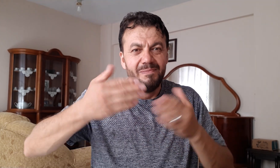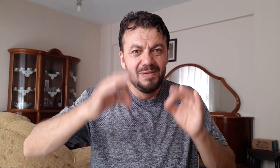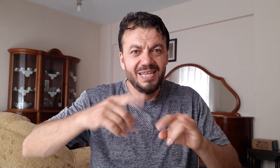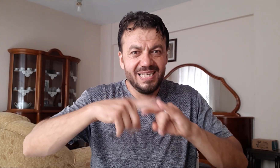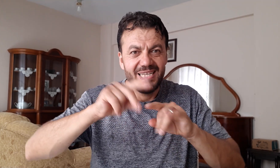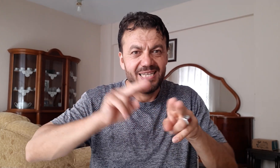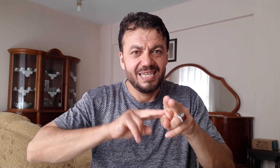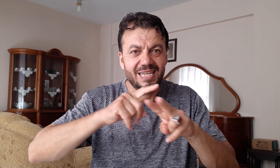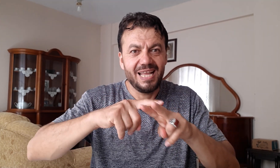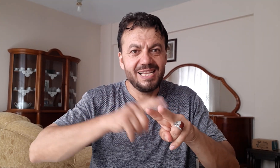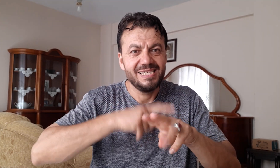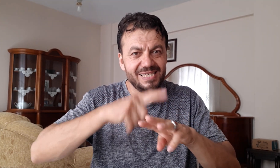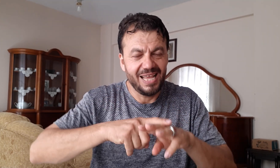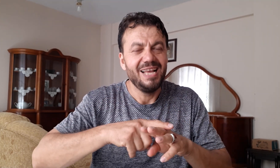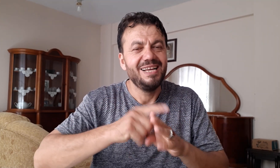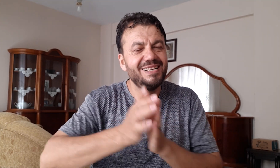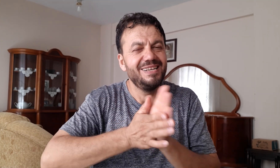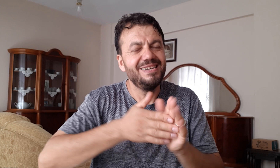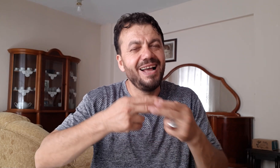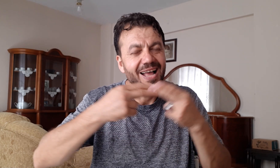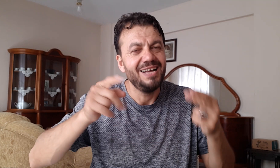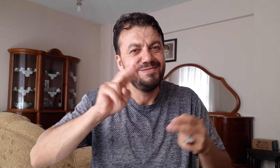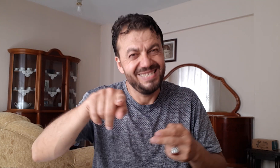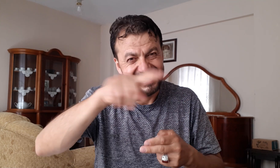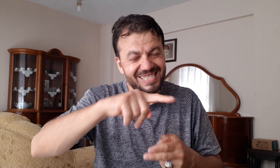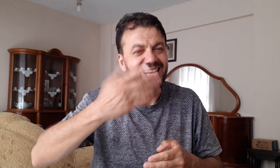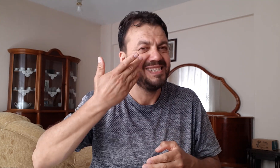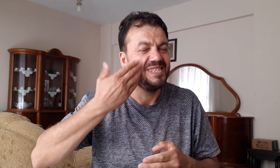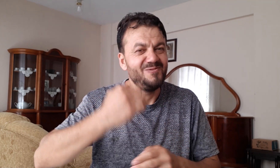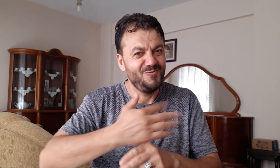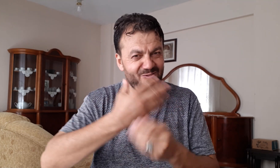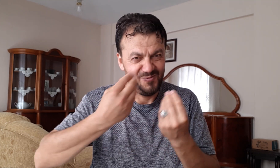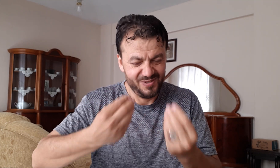Selamünaleyküm. Şimdi sizlere bir hikaye anlatacağız.